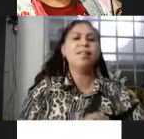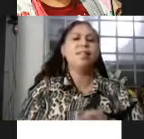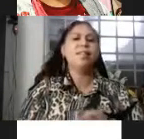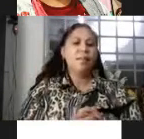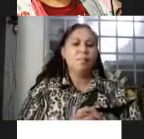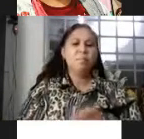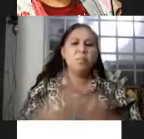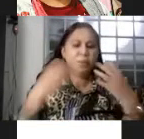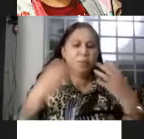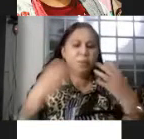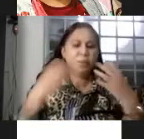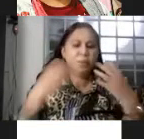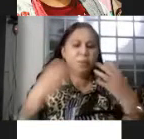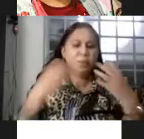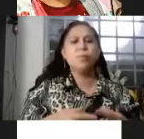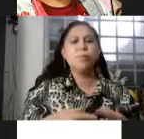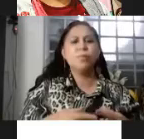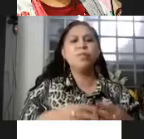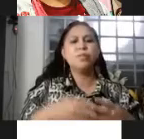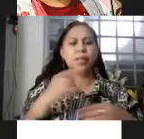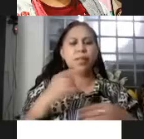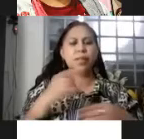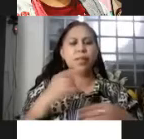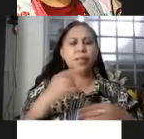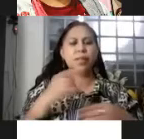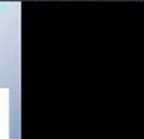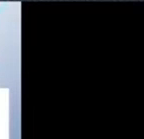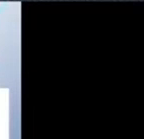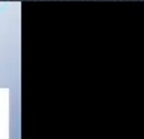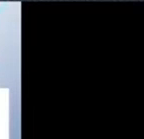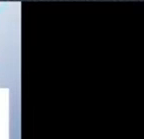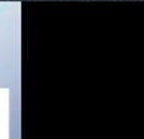ele. Muito bom mesmo o vídeo que eles fizeram.